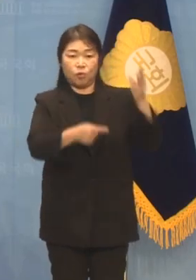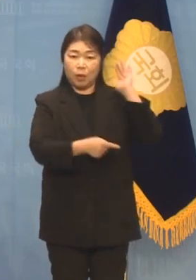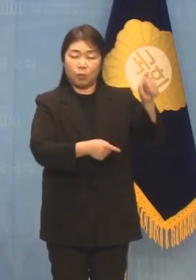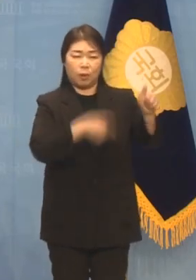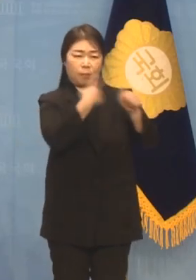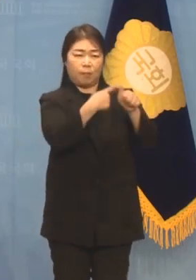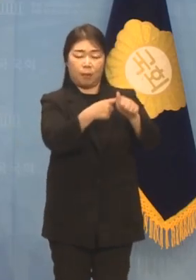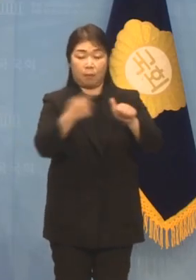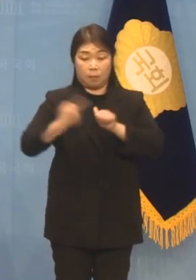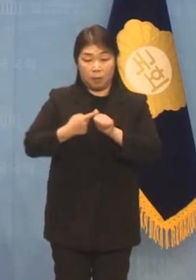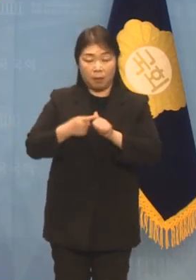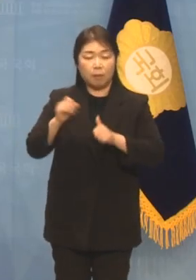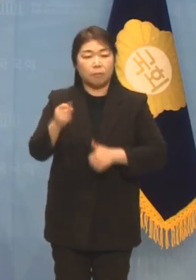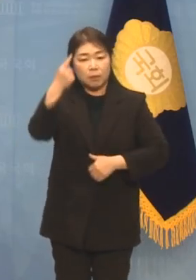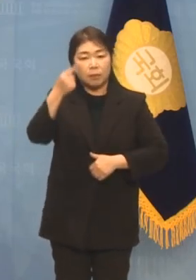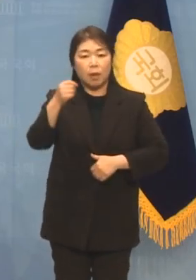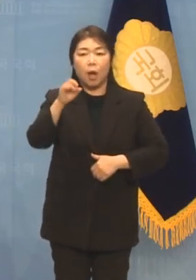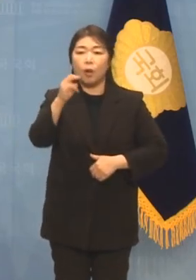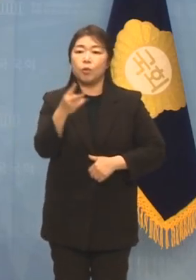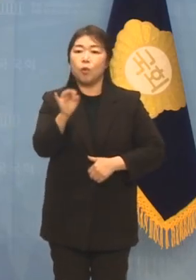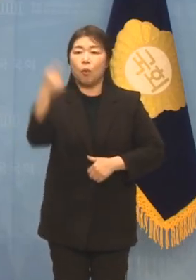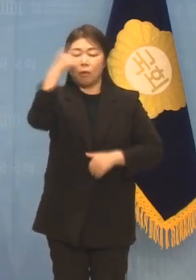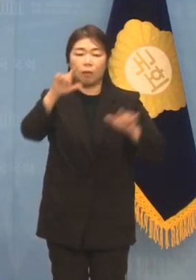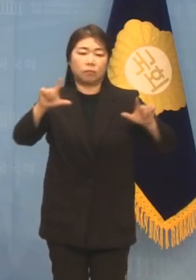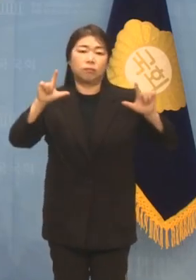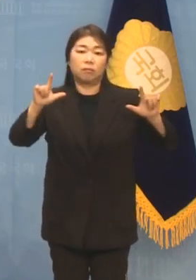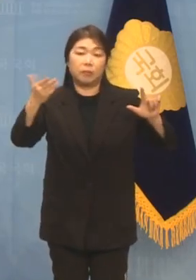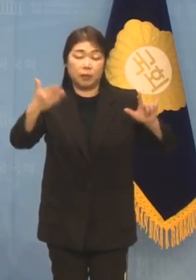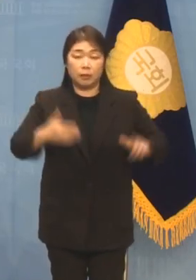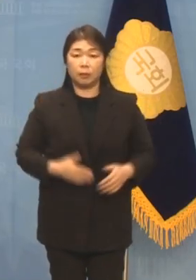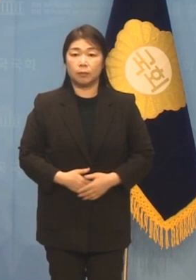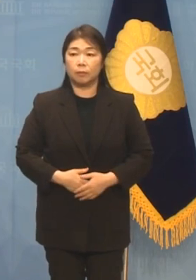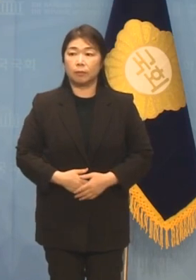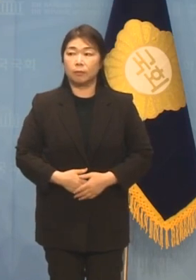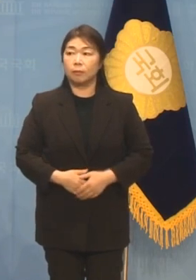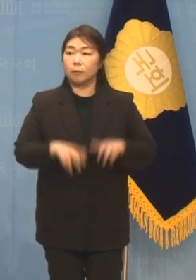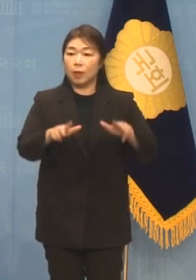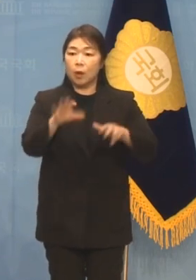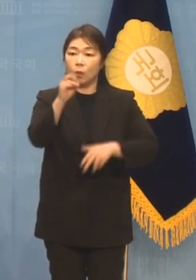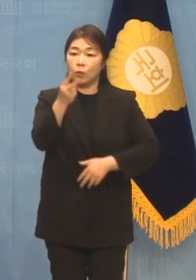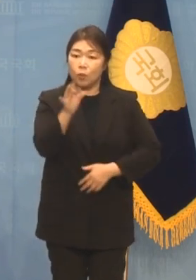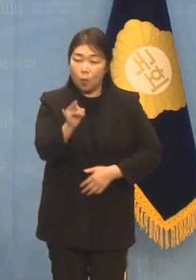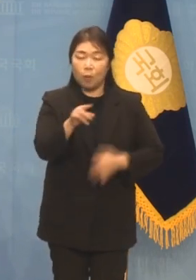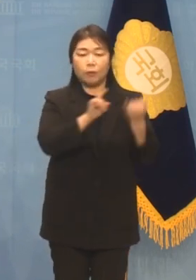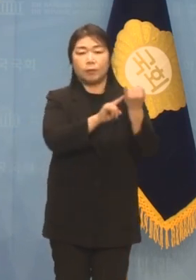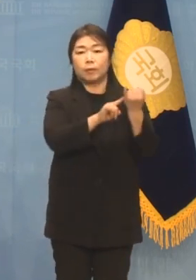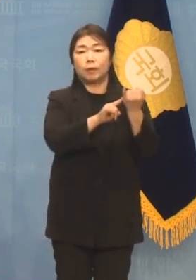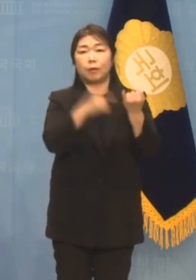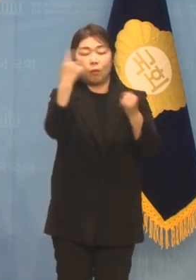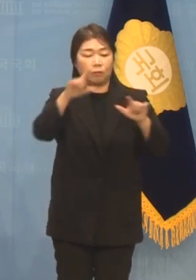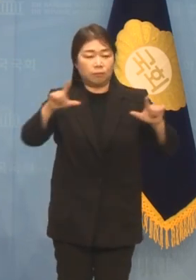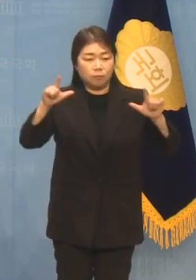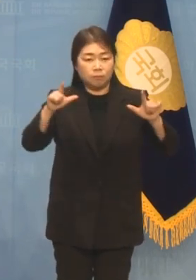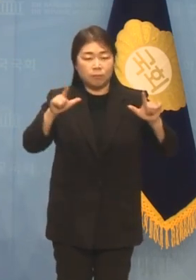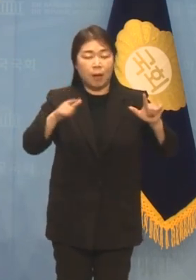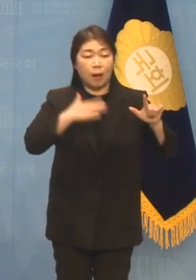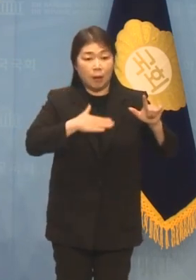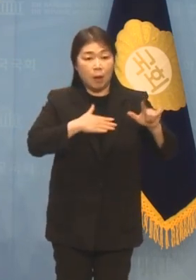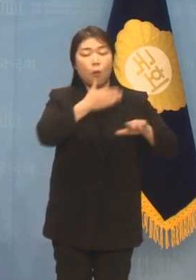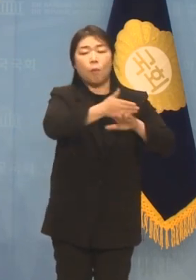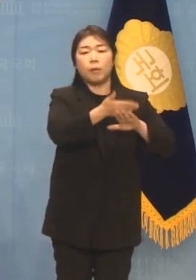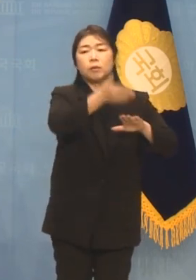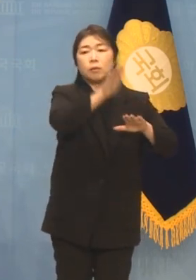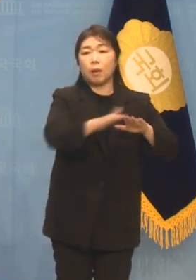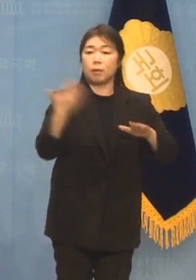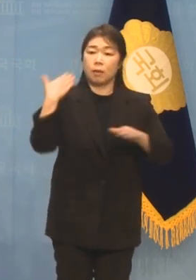말했습니다. 용혜인 의원이 많은 국민의 지지를 받고 있다는 것을 알아주는 것은 참 고마운 일이나 용혜인 의원의